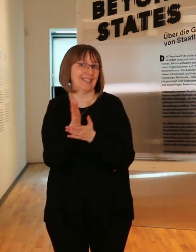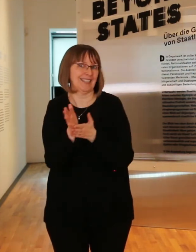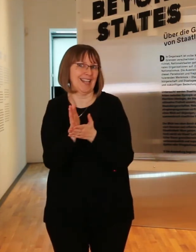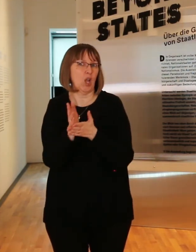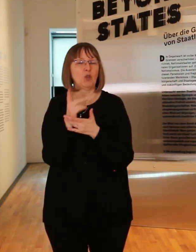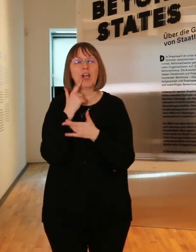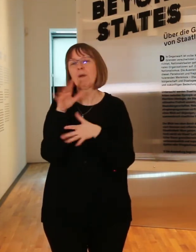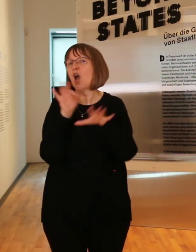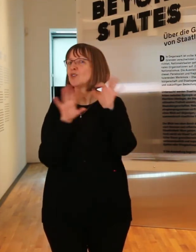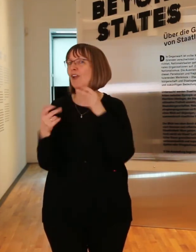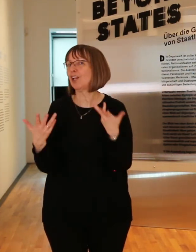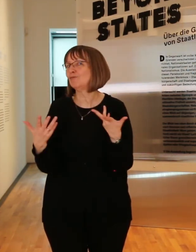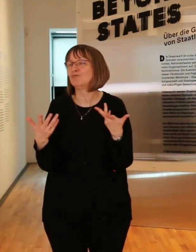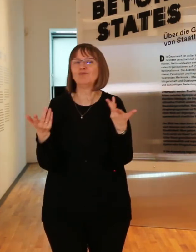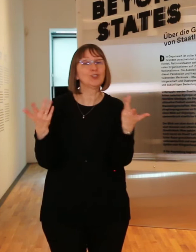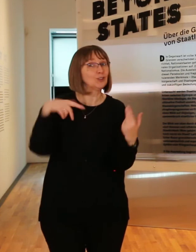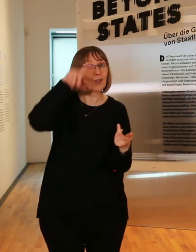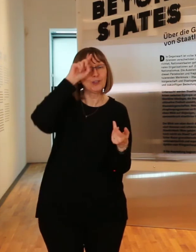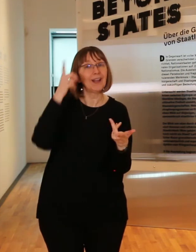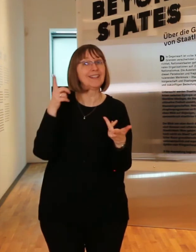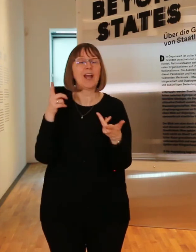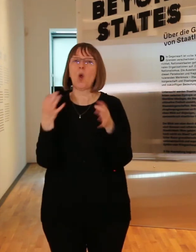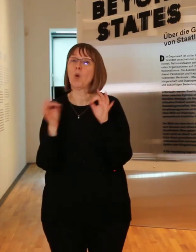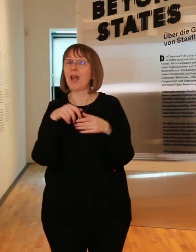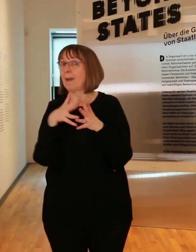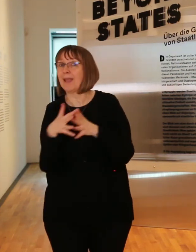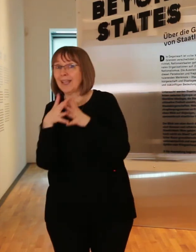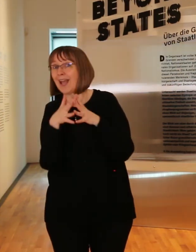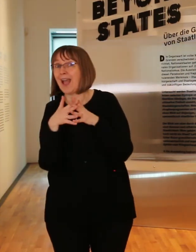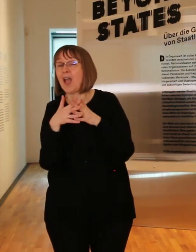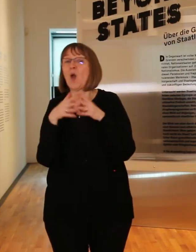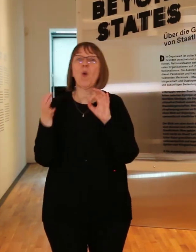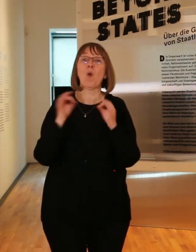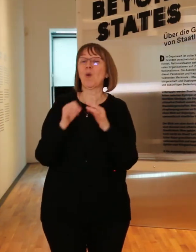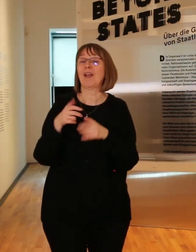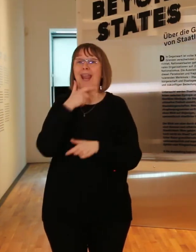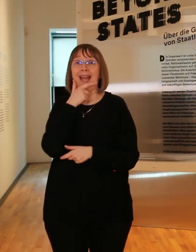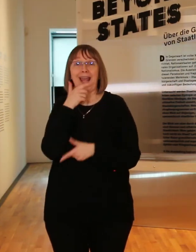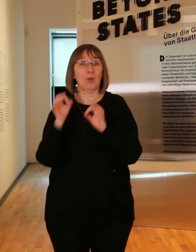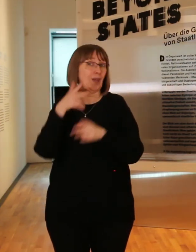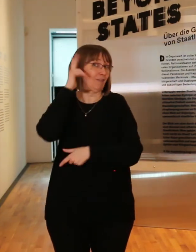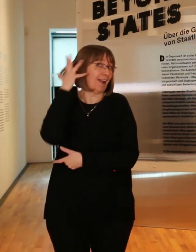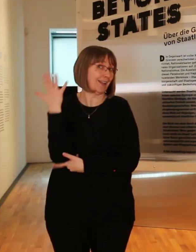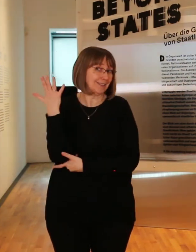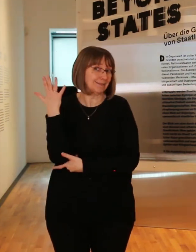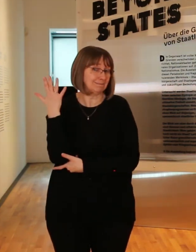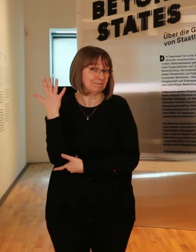dann auswählen, ob es ein Geheimdienst in Deutschland, in den USA, in Großbritannien oder in Frankreich sein